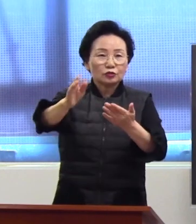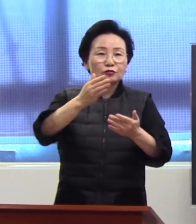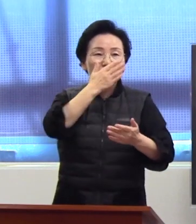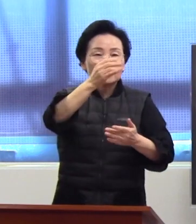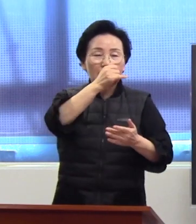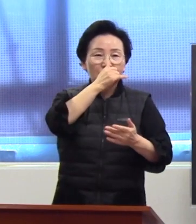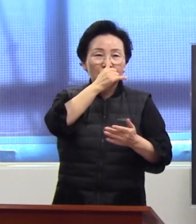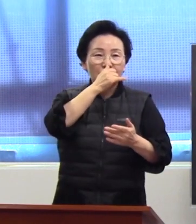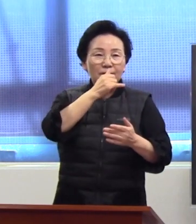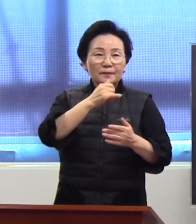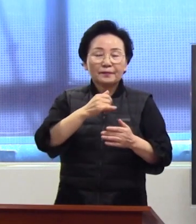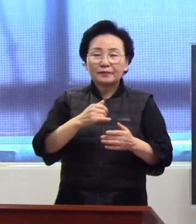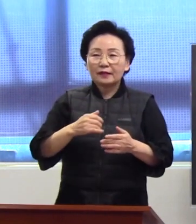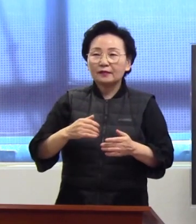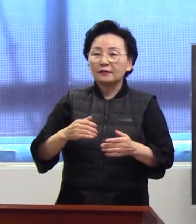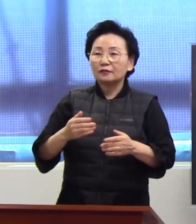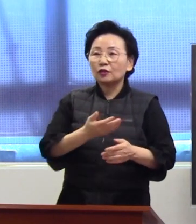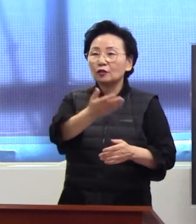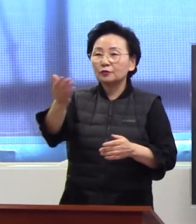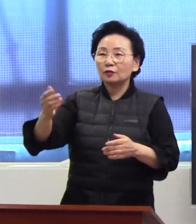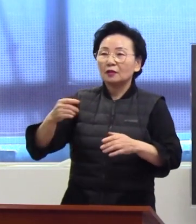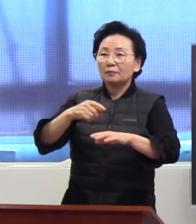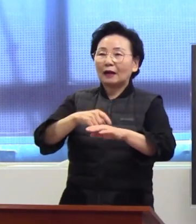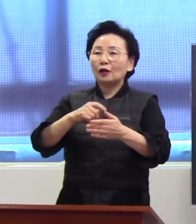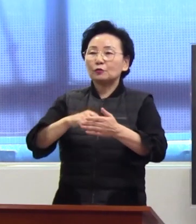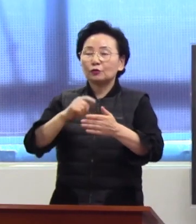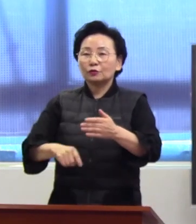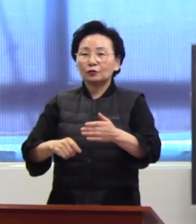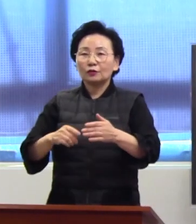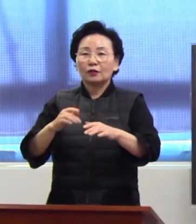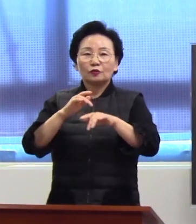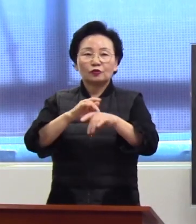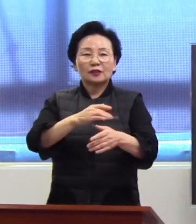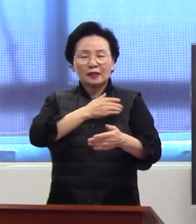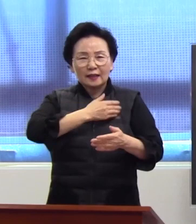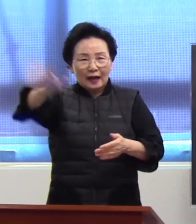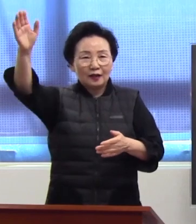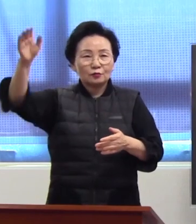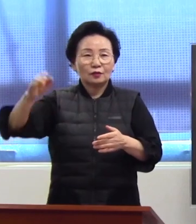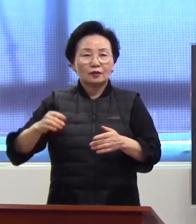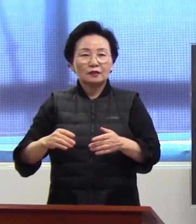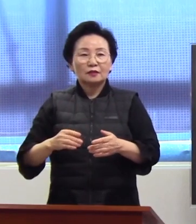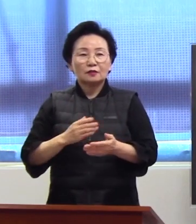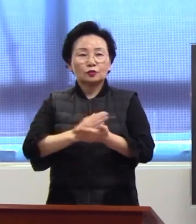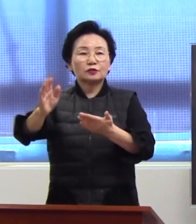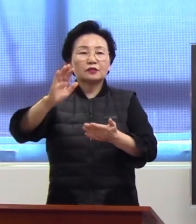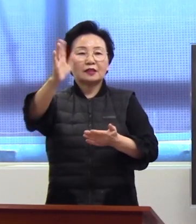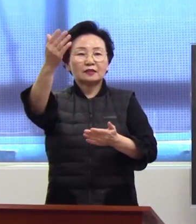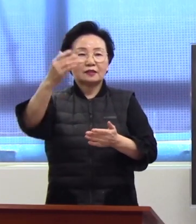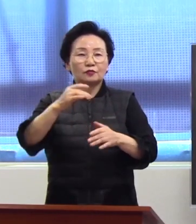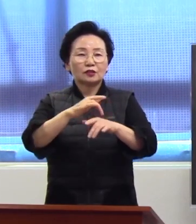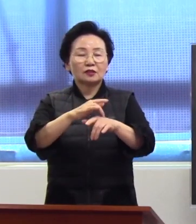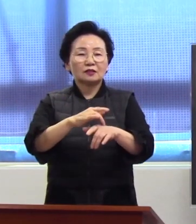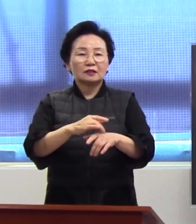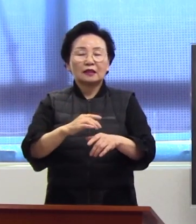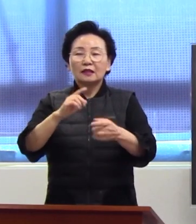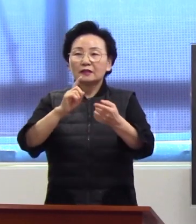수 있잖아요. 여러분도 마음속으로도 귀신아 가! 하고 쫓으셔야 돼요. 귀신은